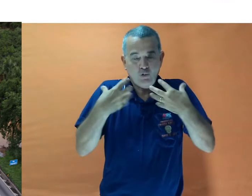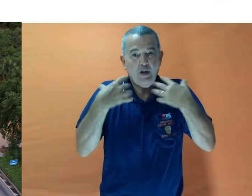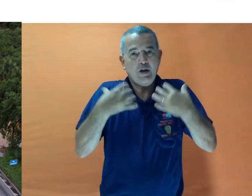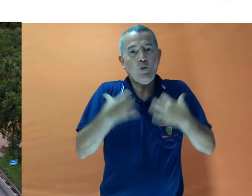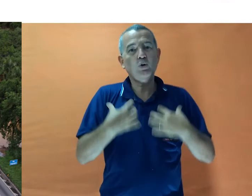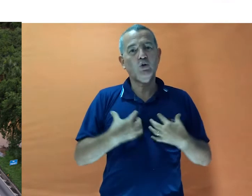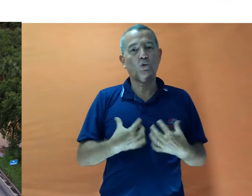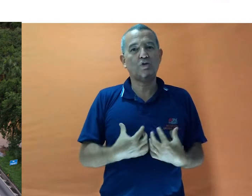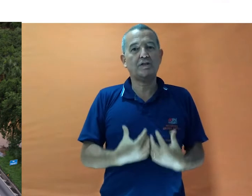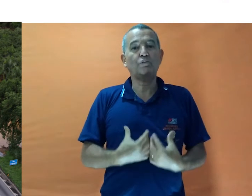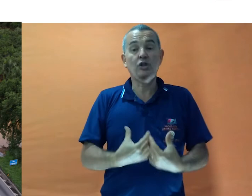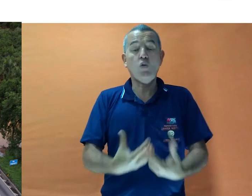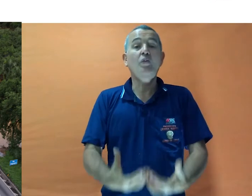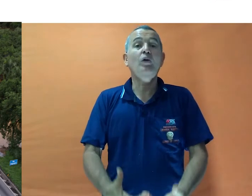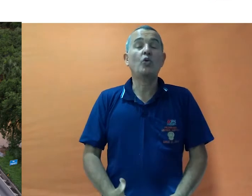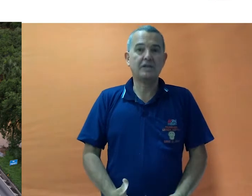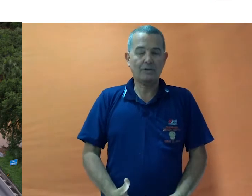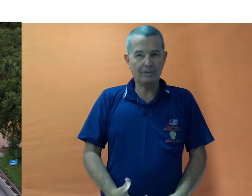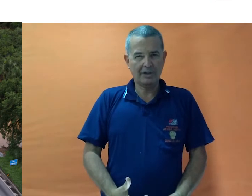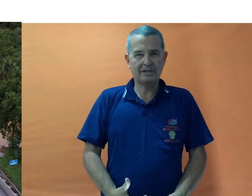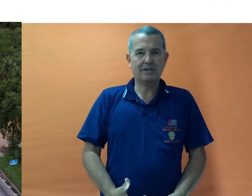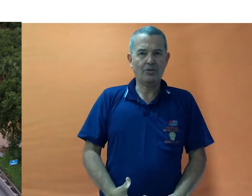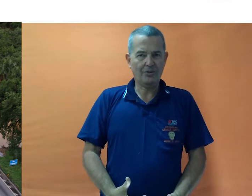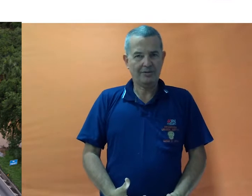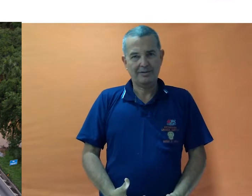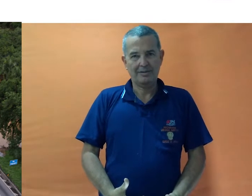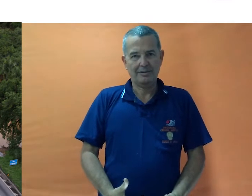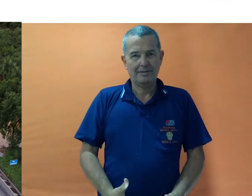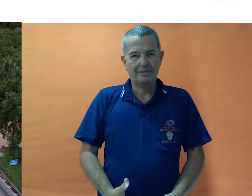Isto é a construção de como a coisa aconteceu.